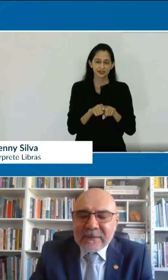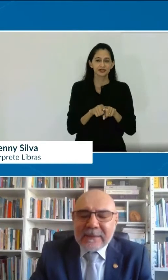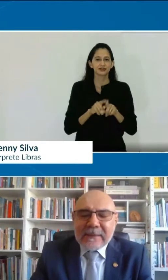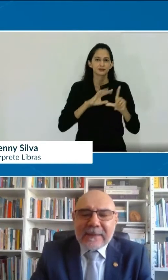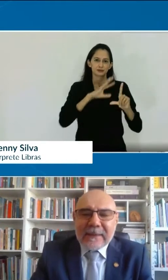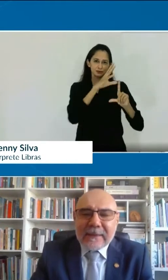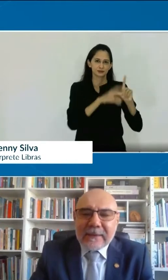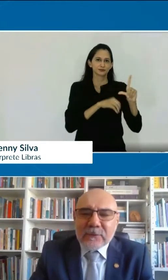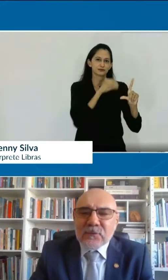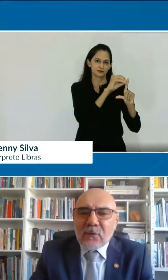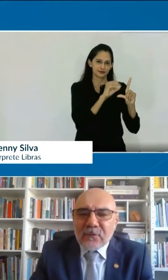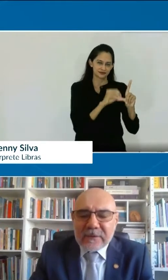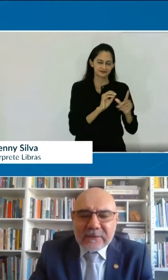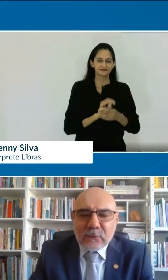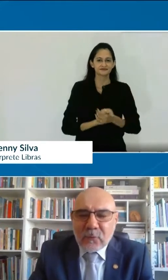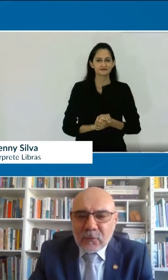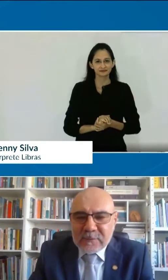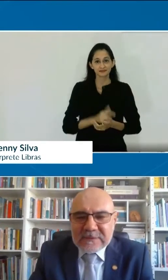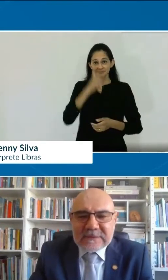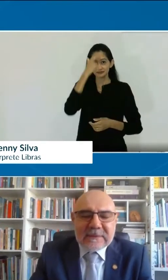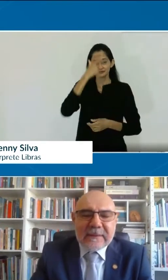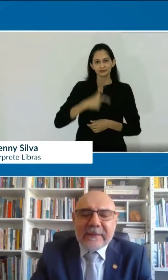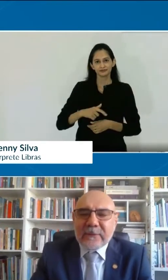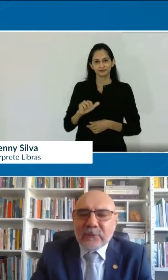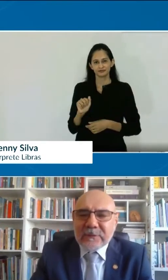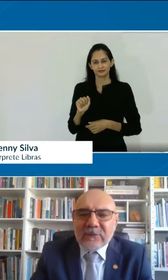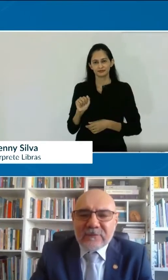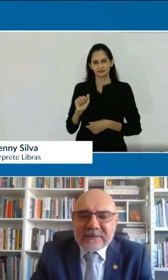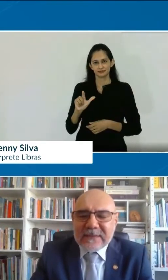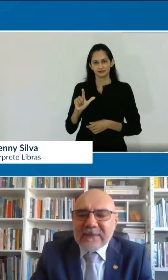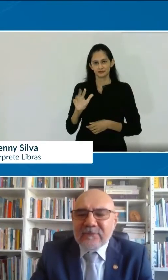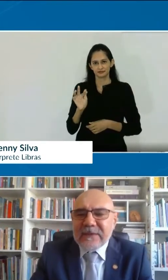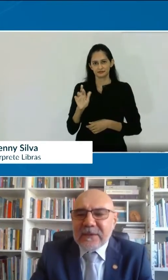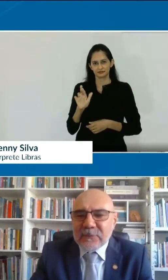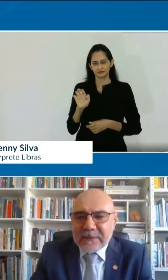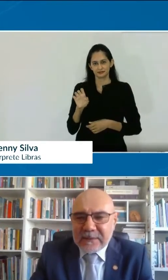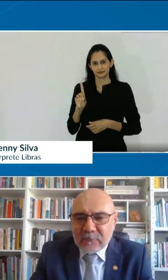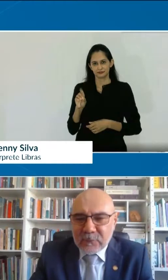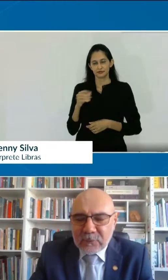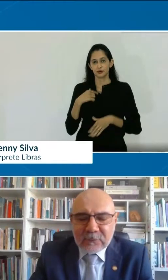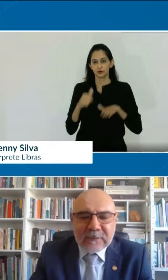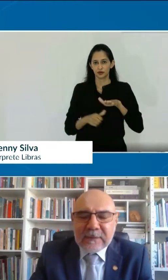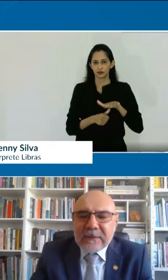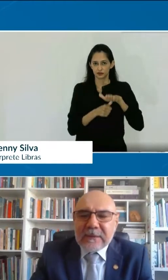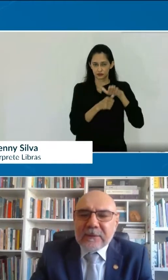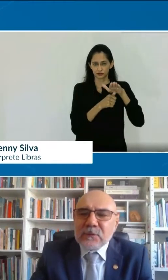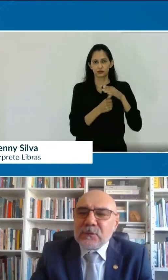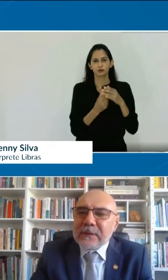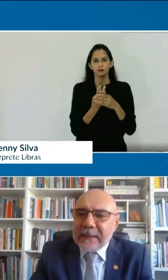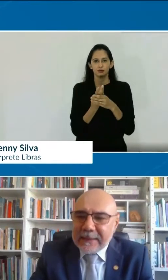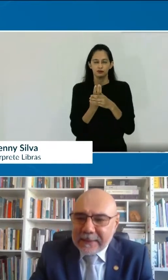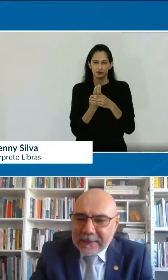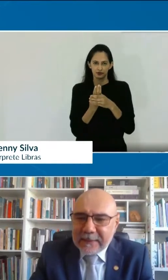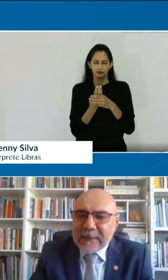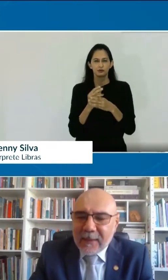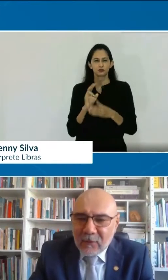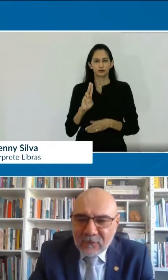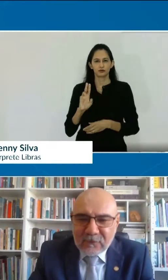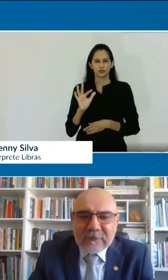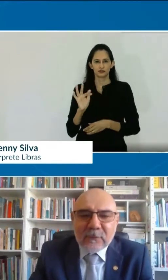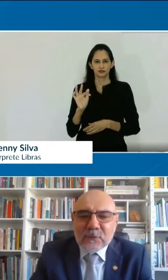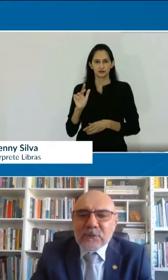UFG. Eu sou Alfredo Gomes, reitor da Universidade Federal de Pernambuco, eu sou